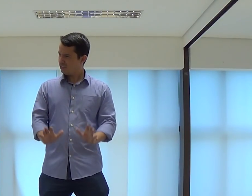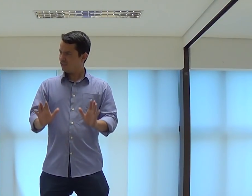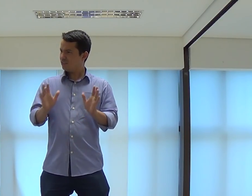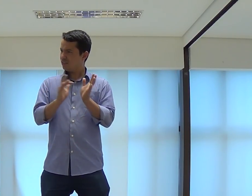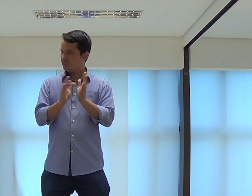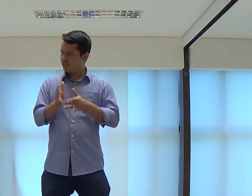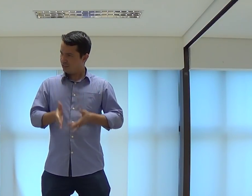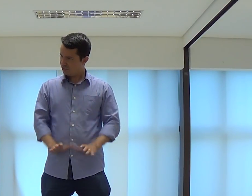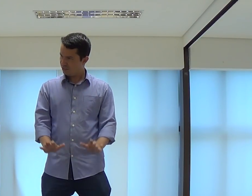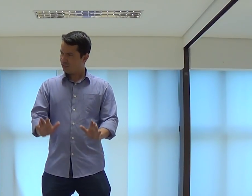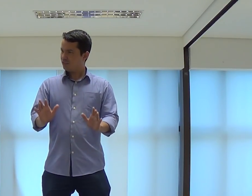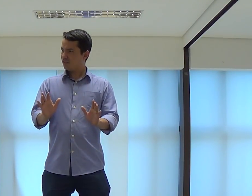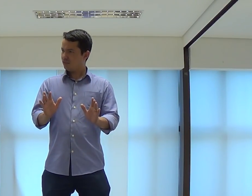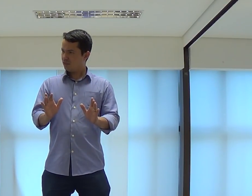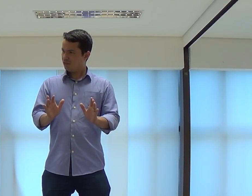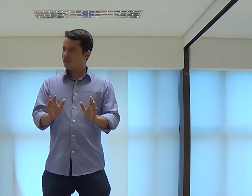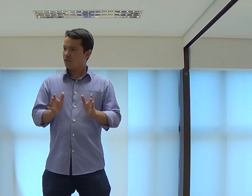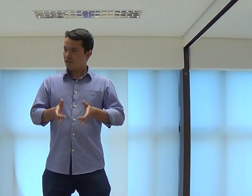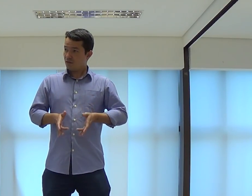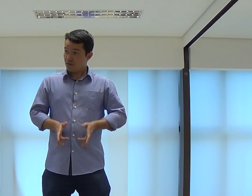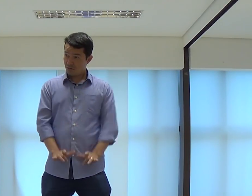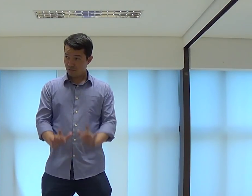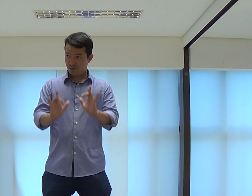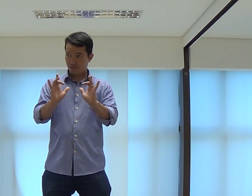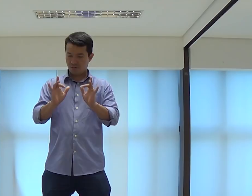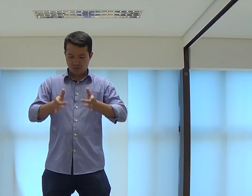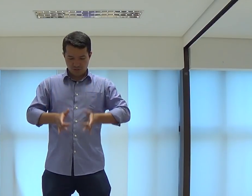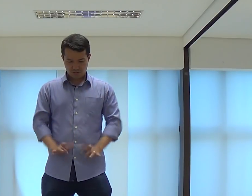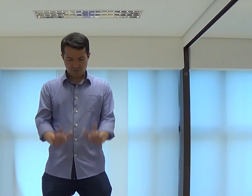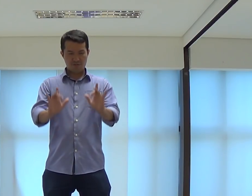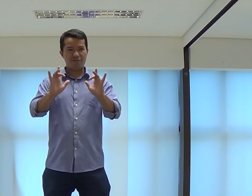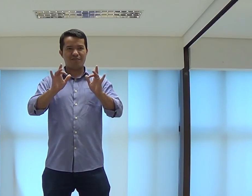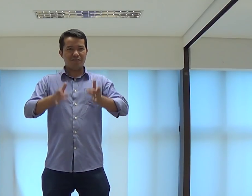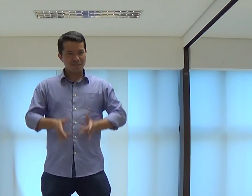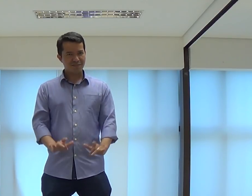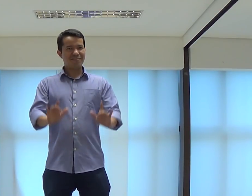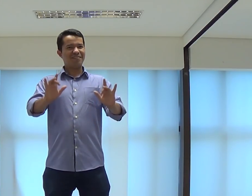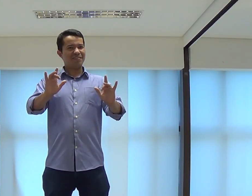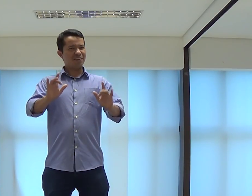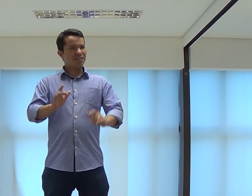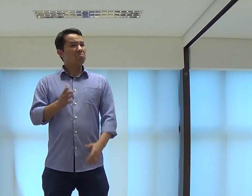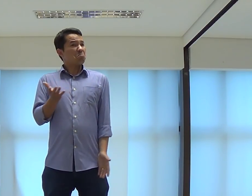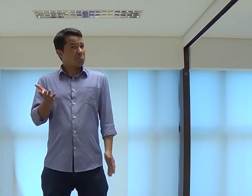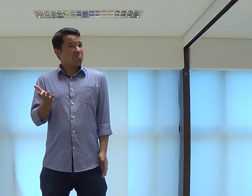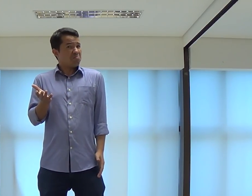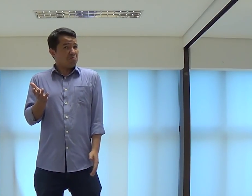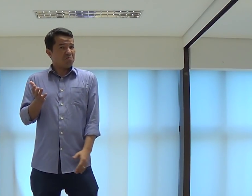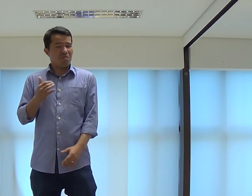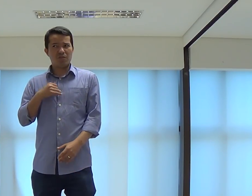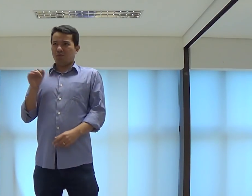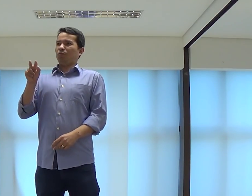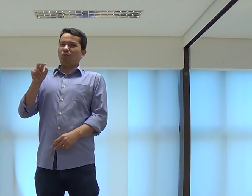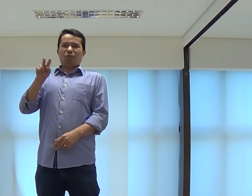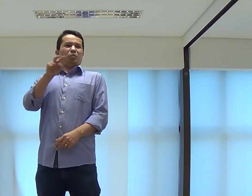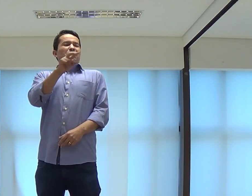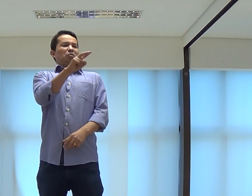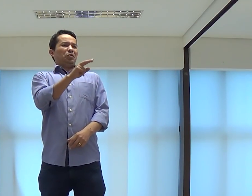Manual, era um manual que eu vi. Por causa do nascimento de Jesus, alguma coisa assim. Daí eu vi esse sinal também, né?